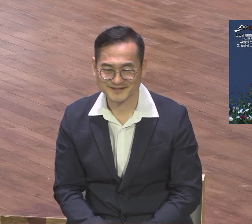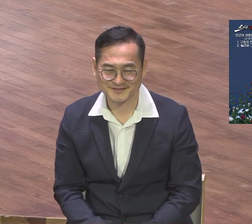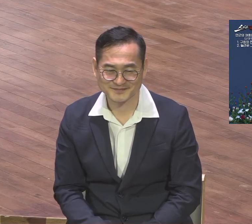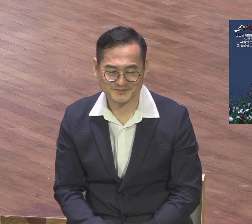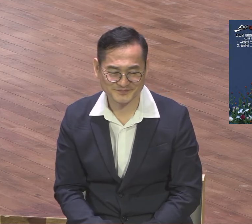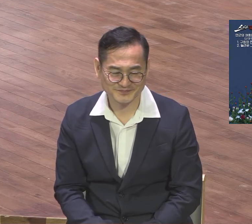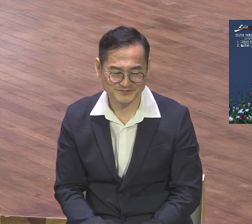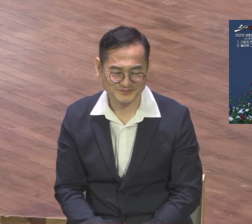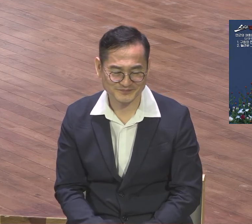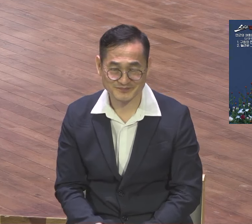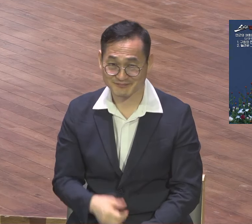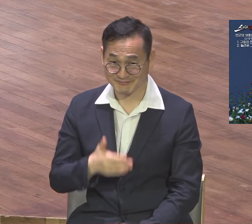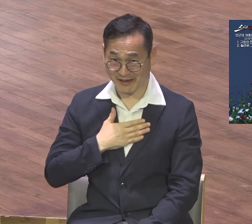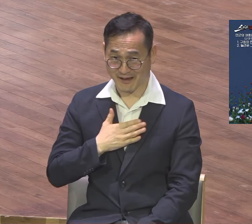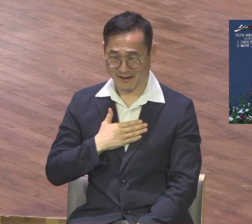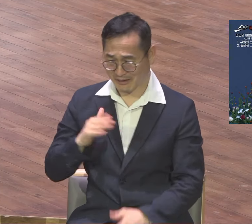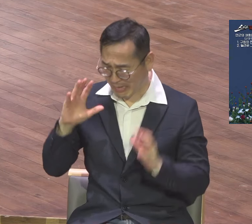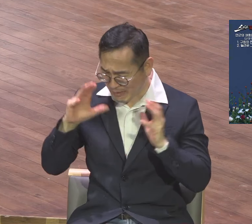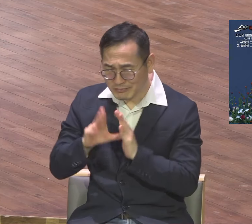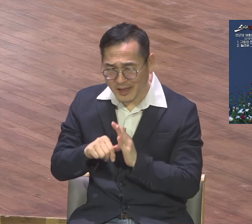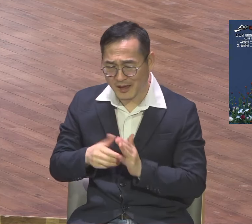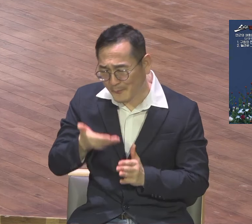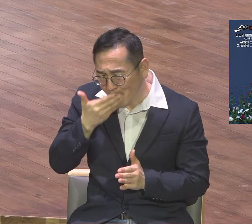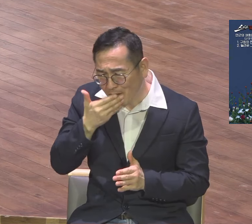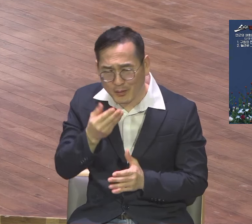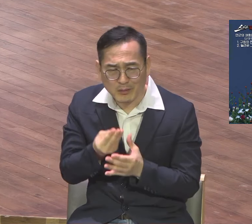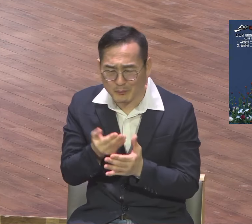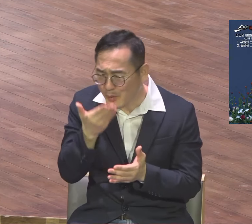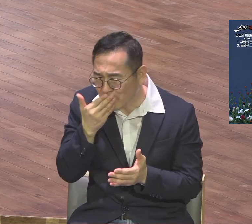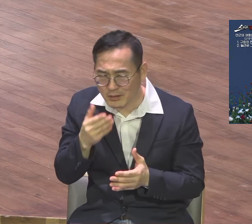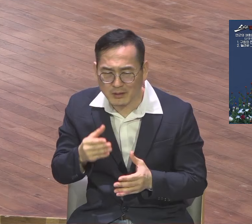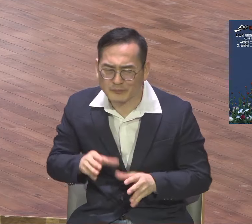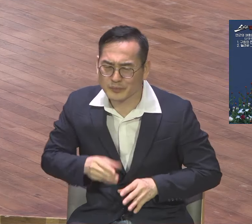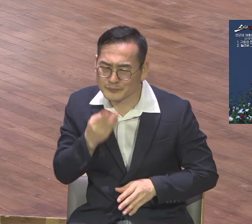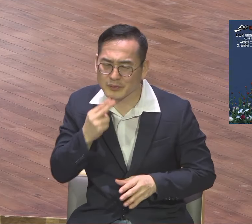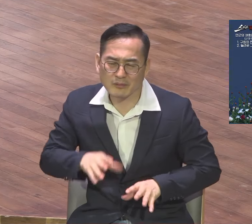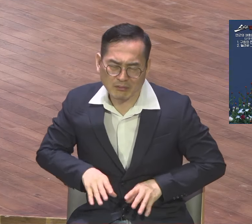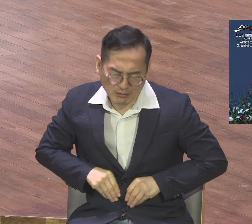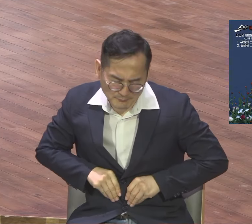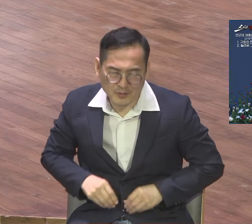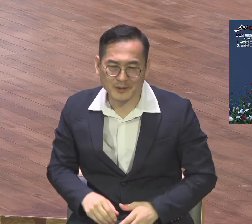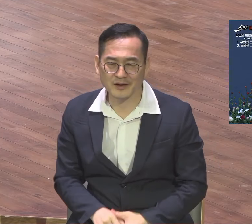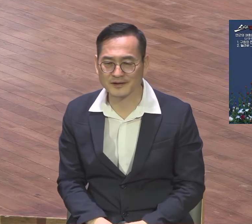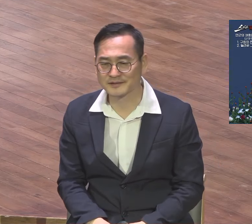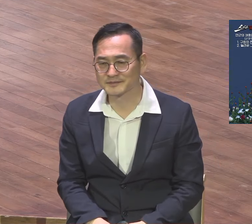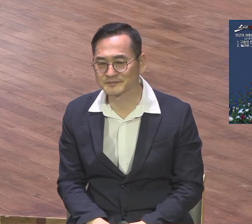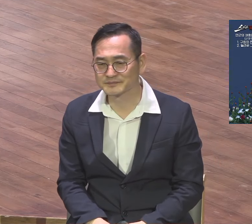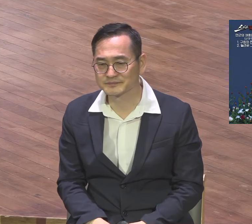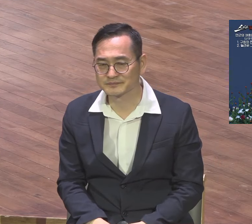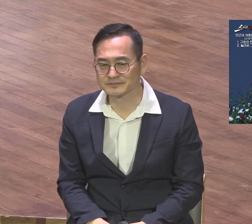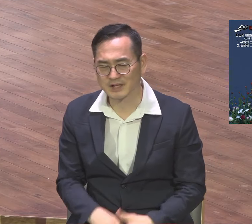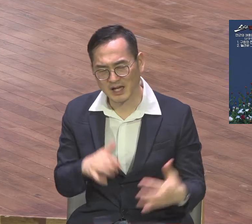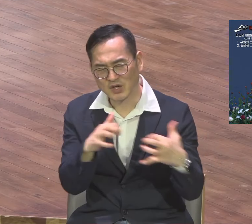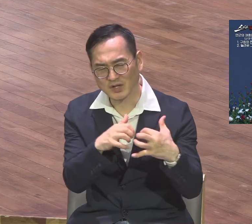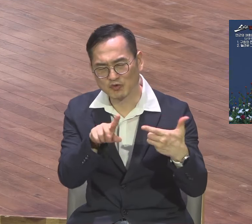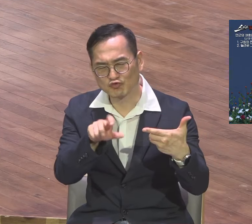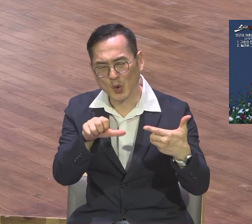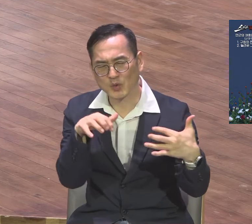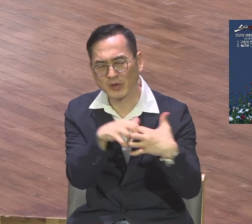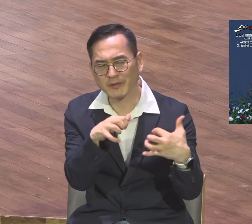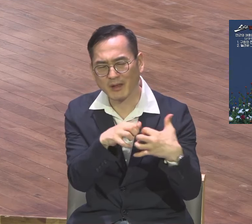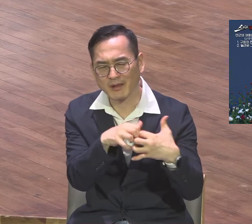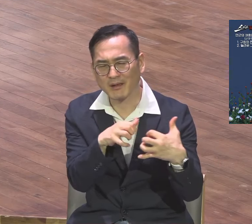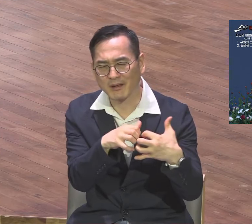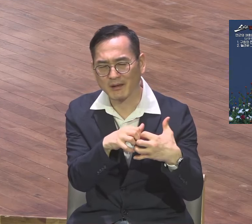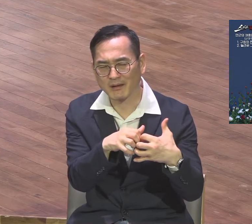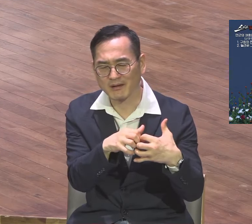우리 때문에 해도 먹을 게 없었어요. 먹을 게 없었다. 거의 다가 전쟁 이후로 막 그냥 먹을 게 새끼